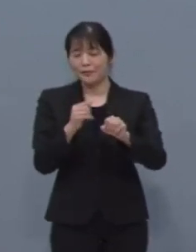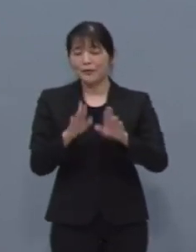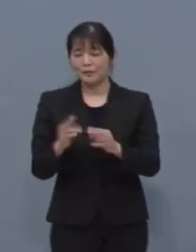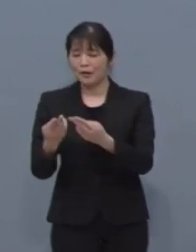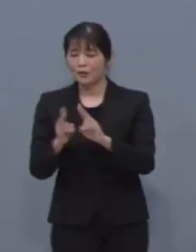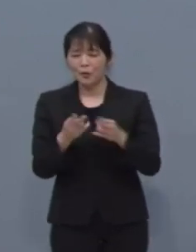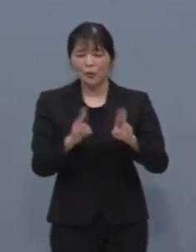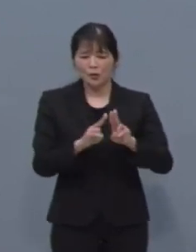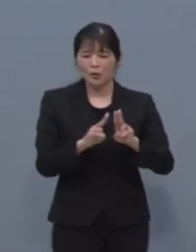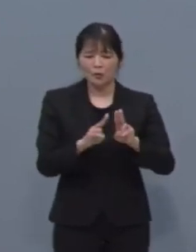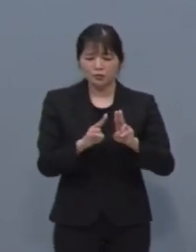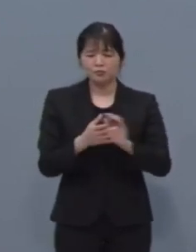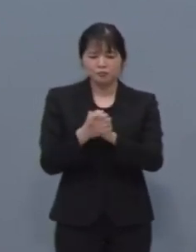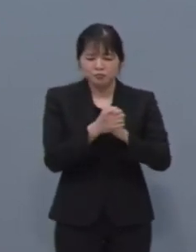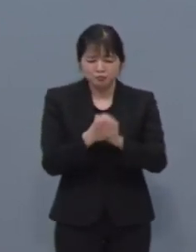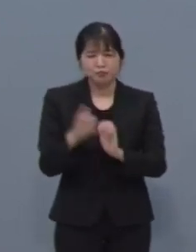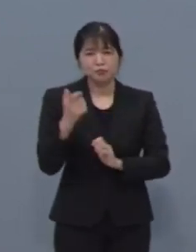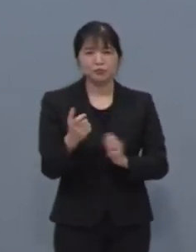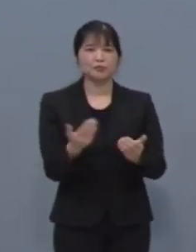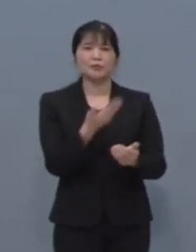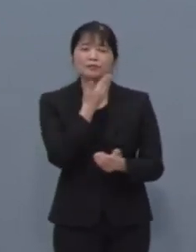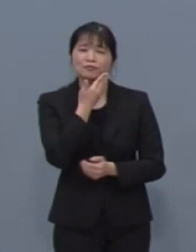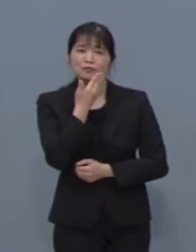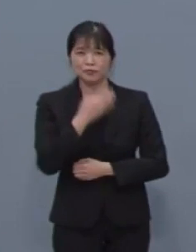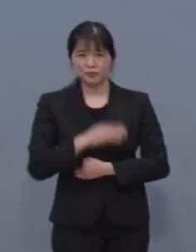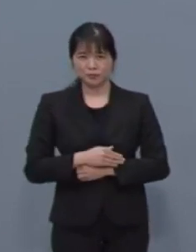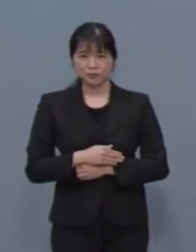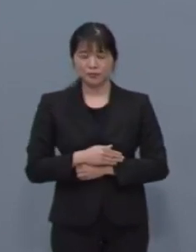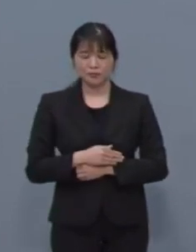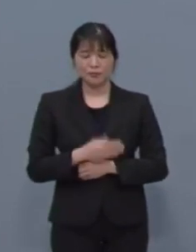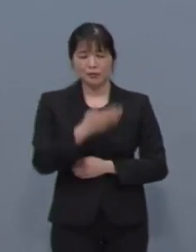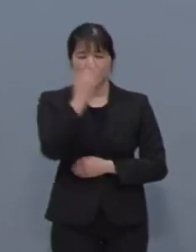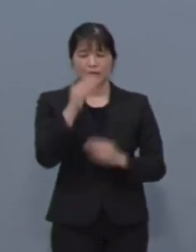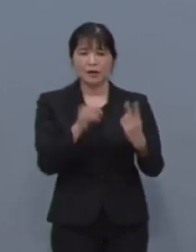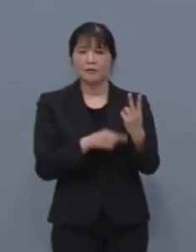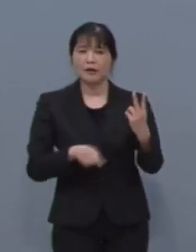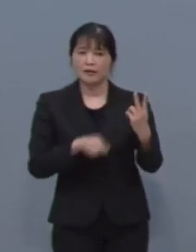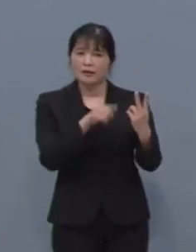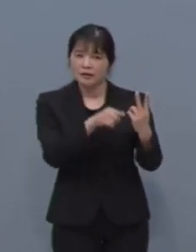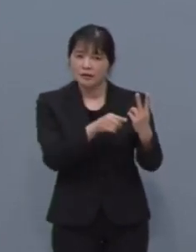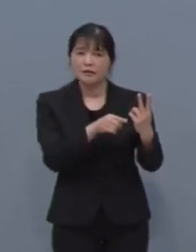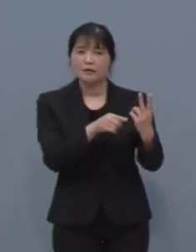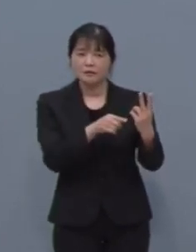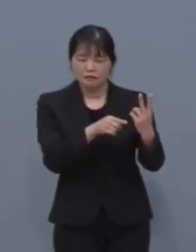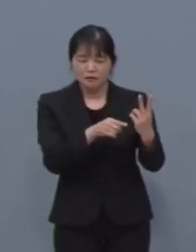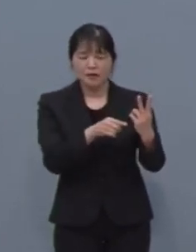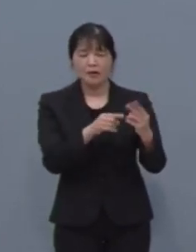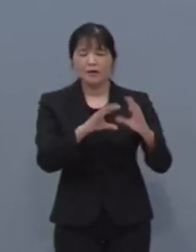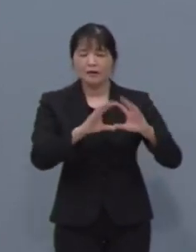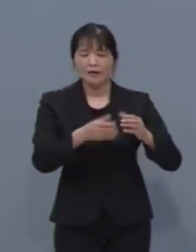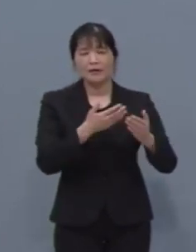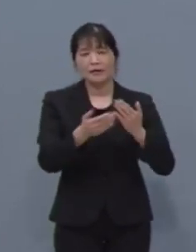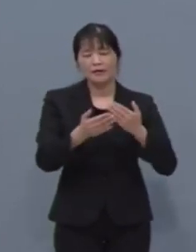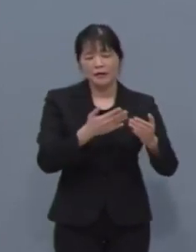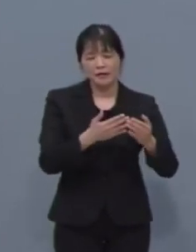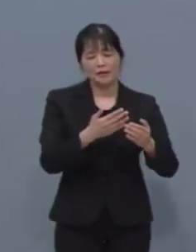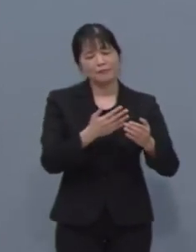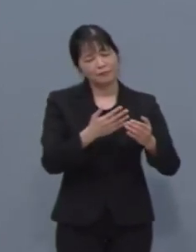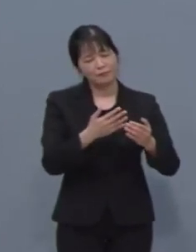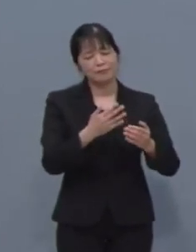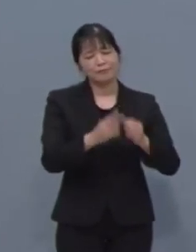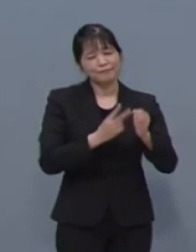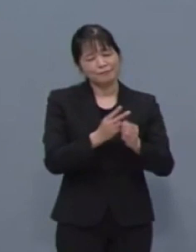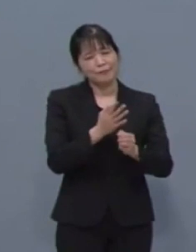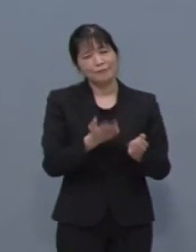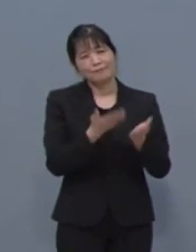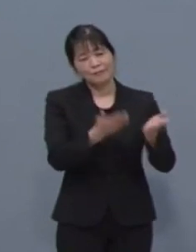です若いふたり乗り有力候補はまだまだ未熟であり海外体験などあと2年ぐらいして来てもらいたいと